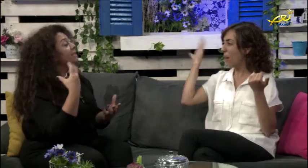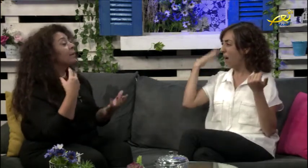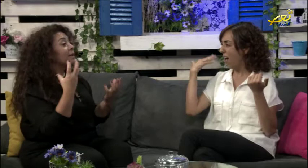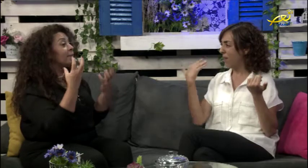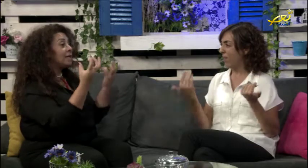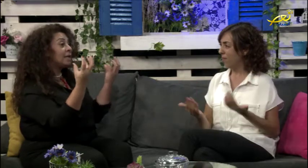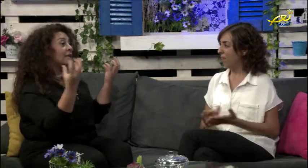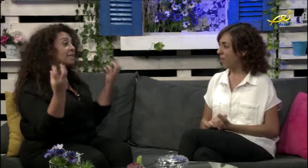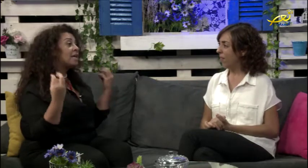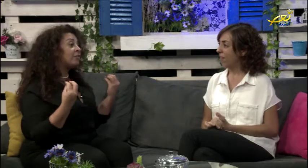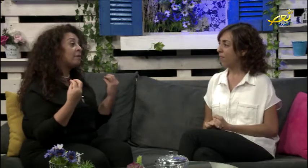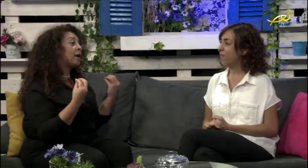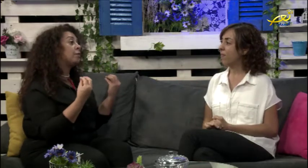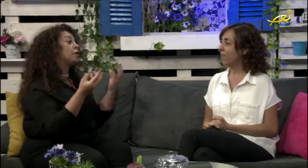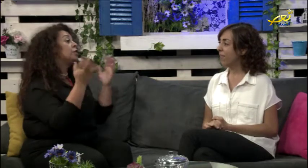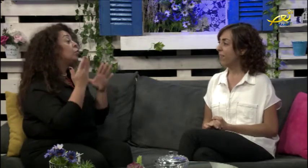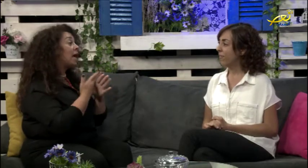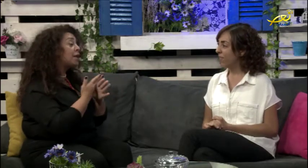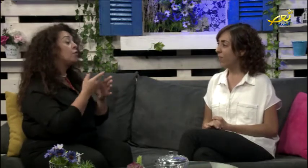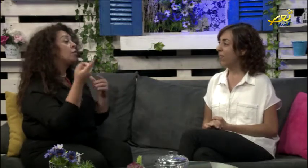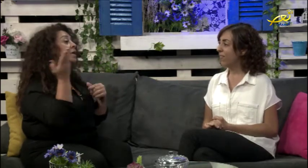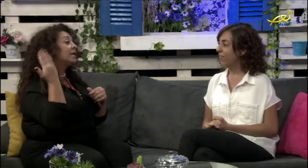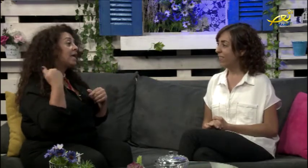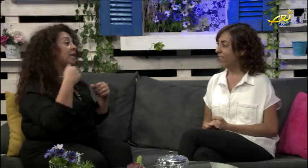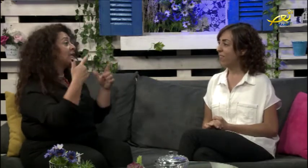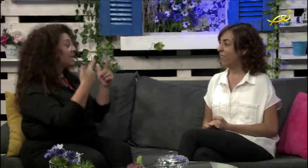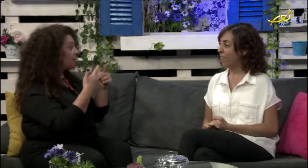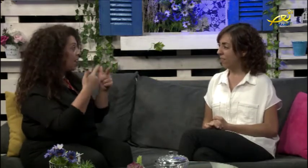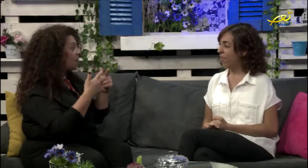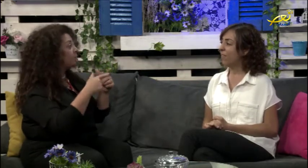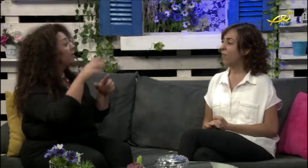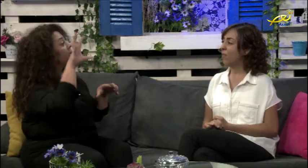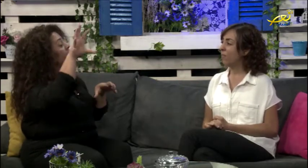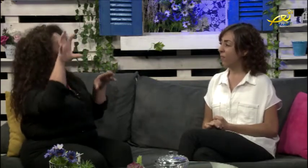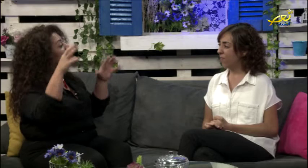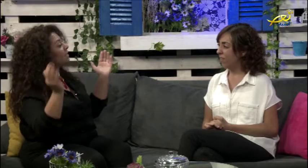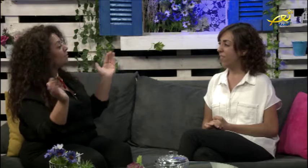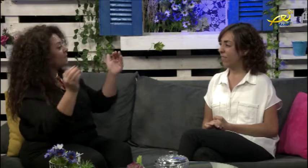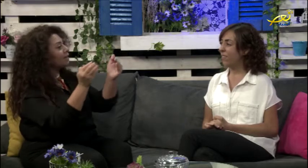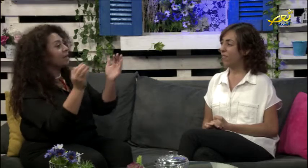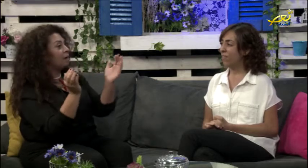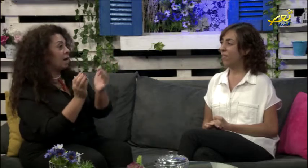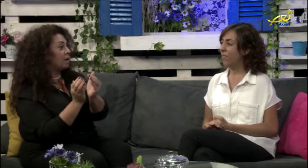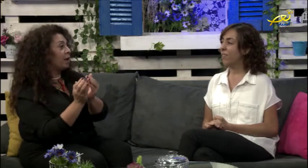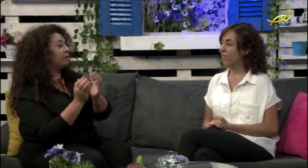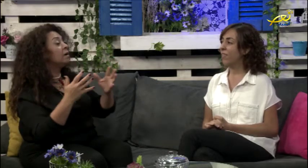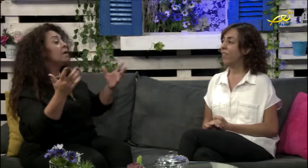بسبب كمان الثقافة تبع المناطق. ولأنه كان أيام الحرب المناطق مسكرة على بعضها، ما